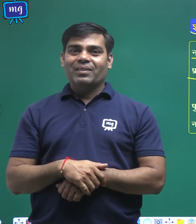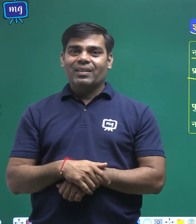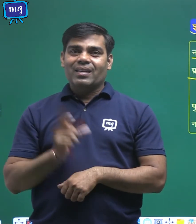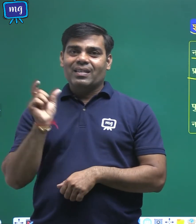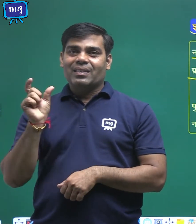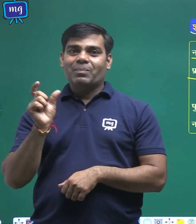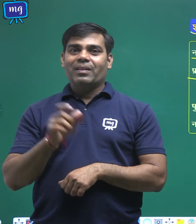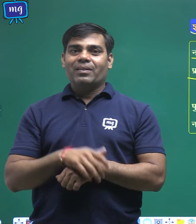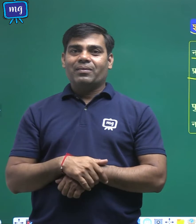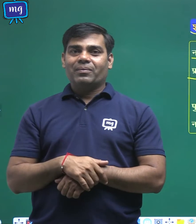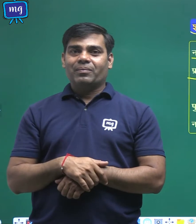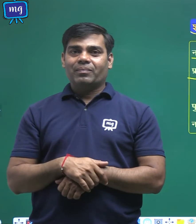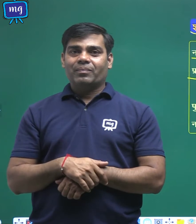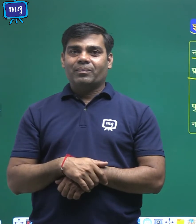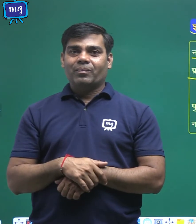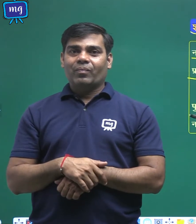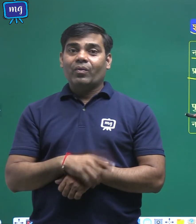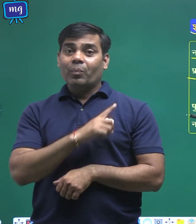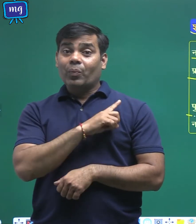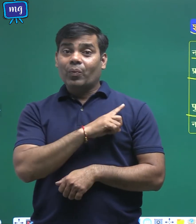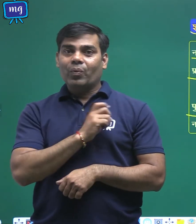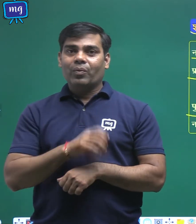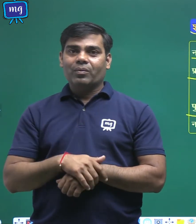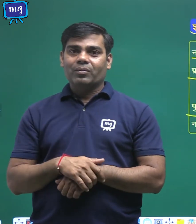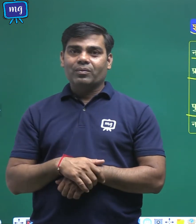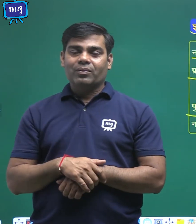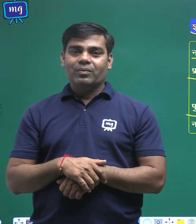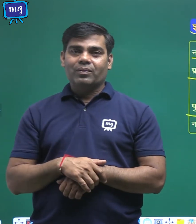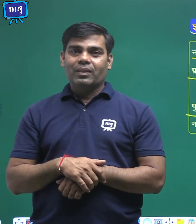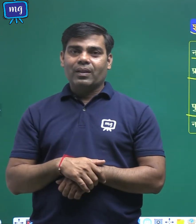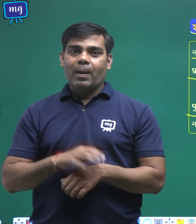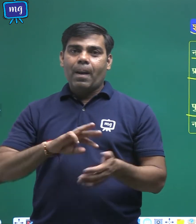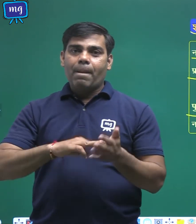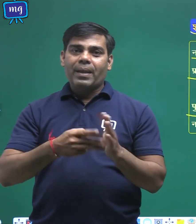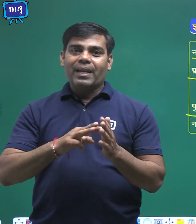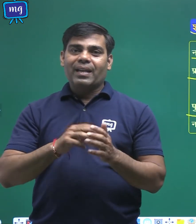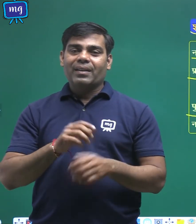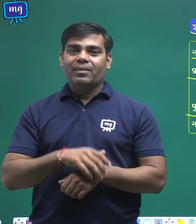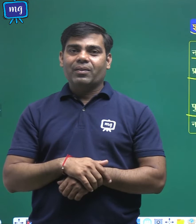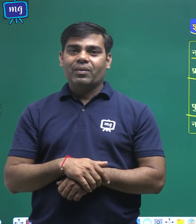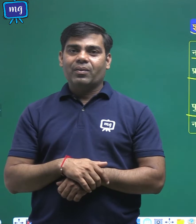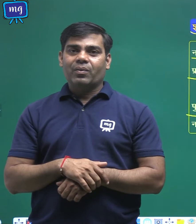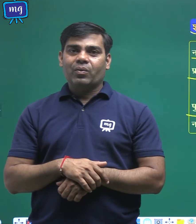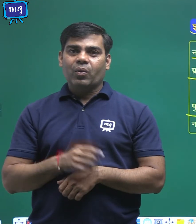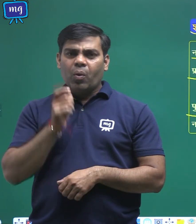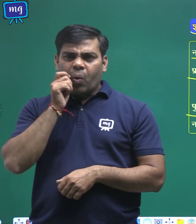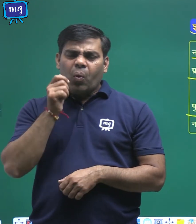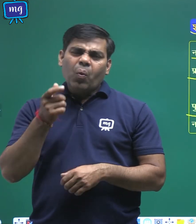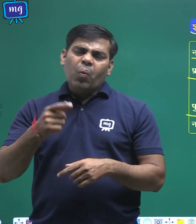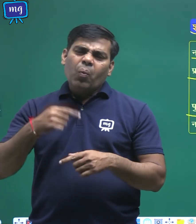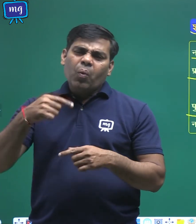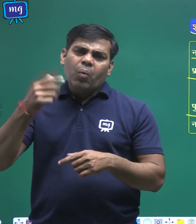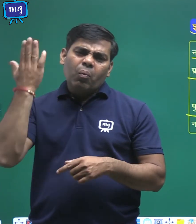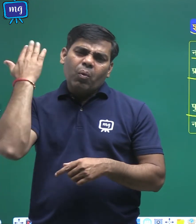शब्द है पुरखों, अर्थ है पूर्वजों।